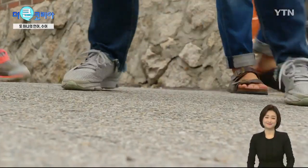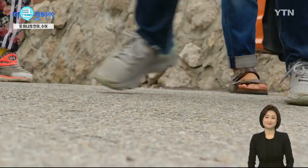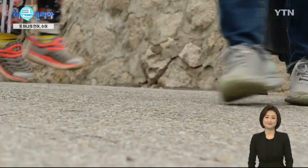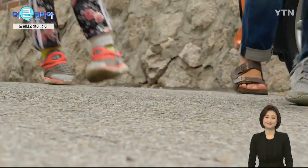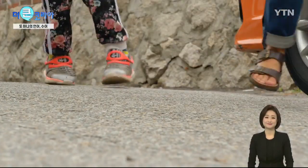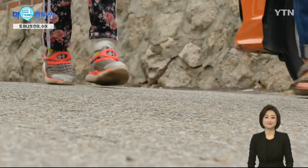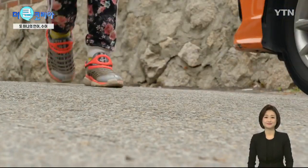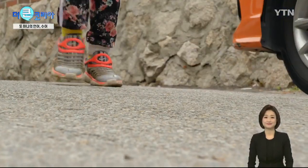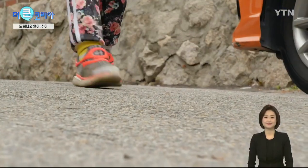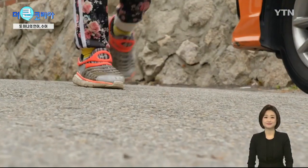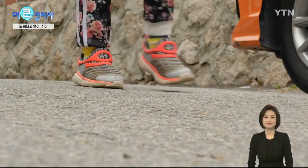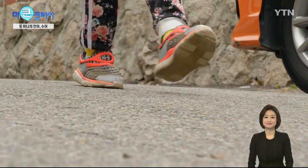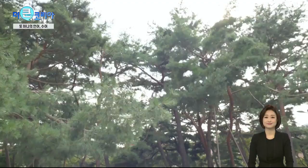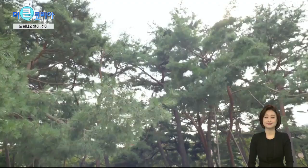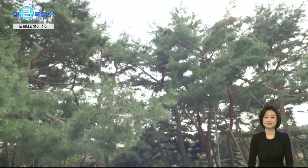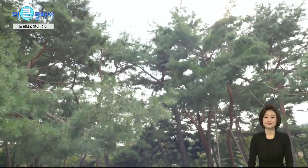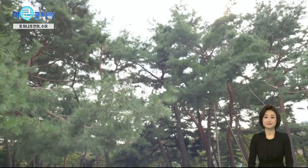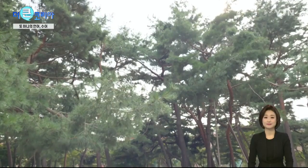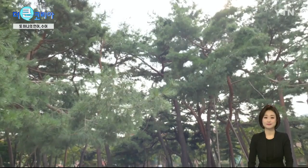했습니다.